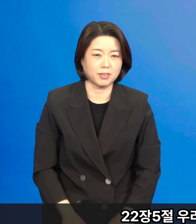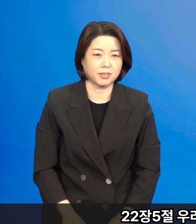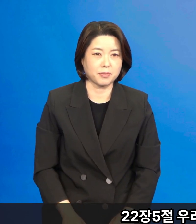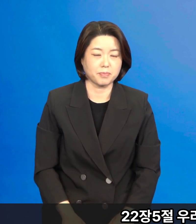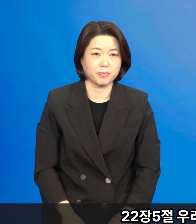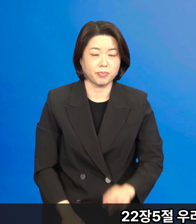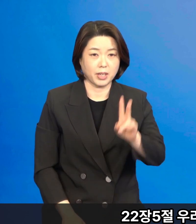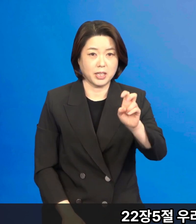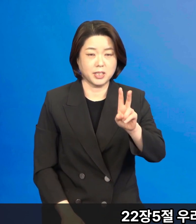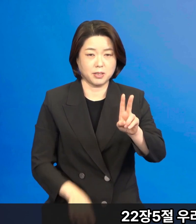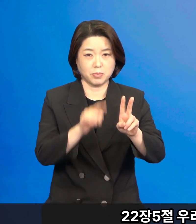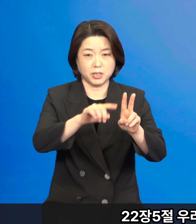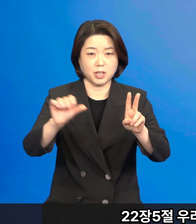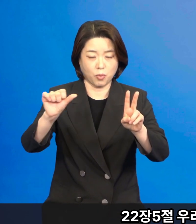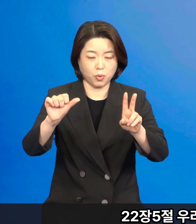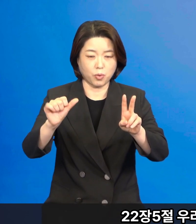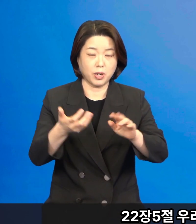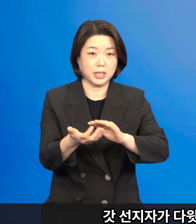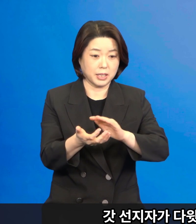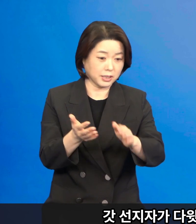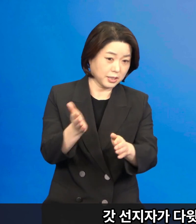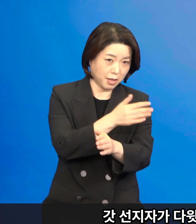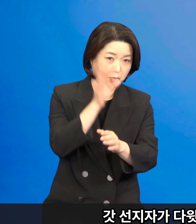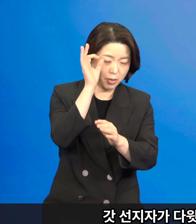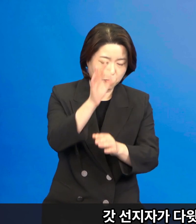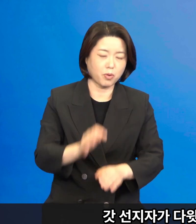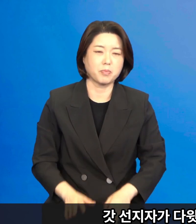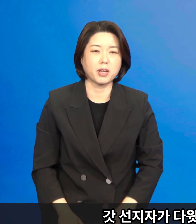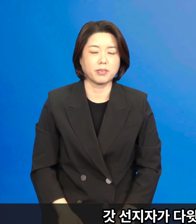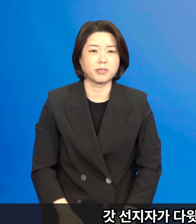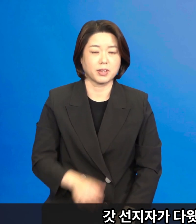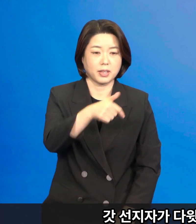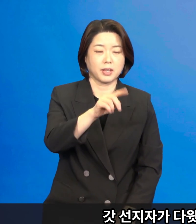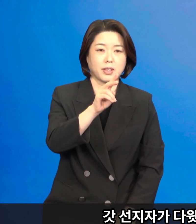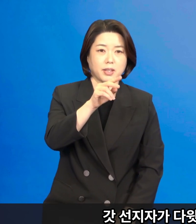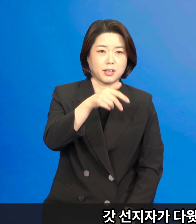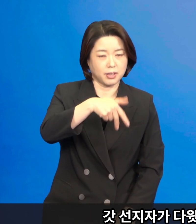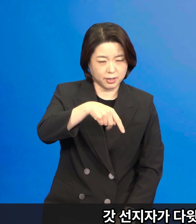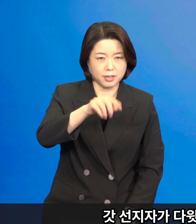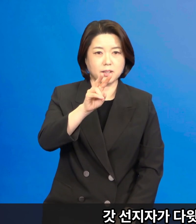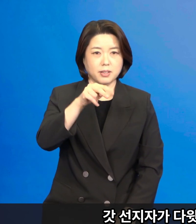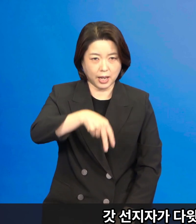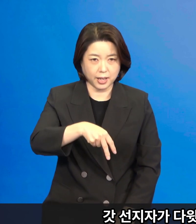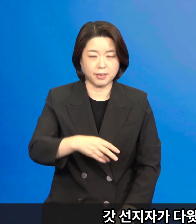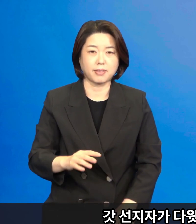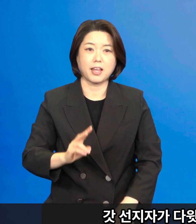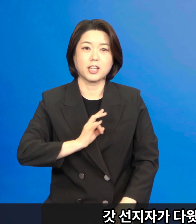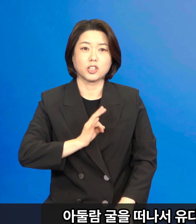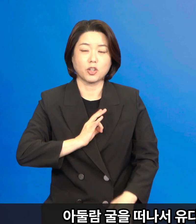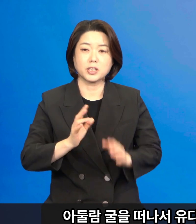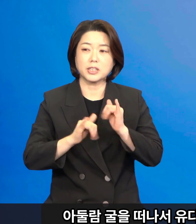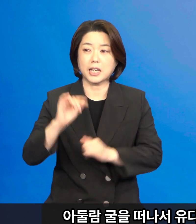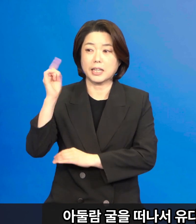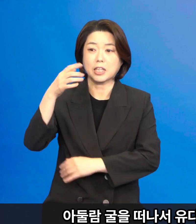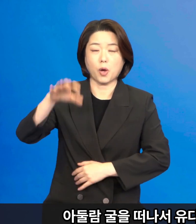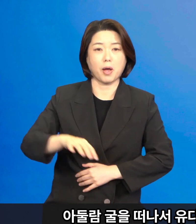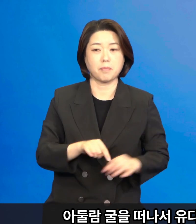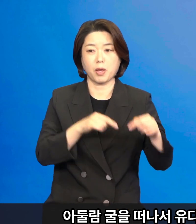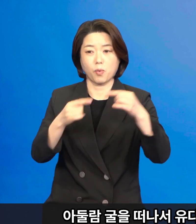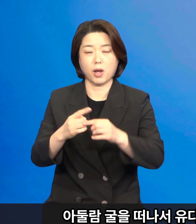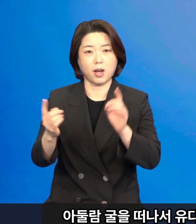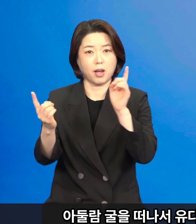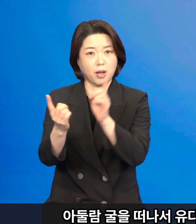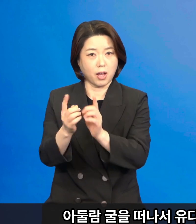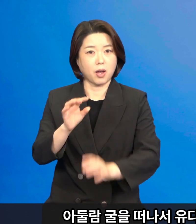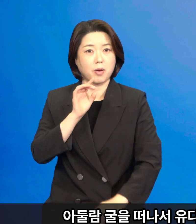5절 우리가 그 앞장에 보게 되면 갓 선지자가 다윗에게 와서 이런 얘기를 해요. 아둘람 굴을